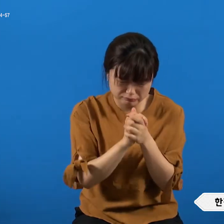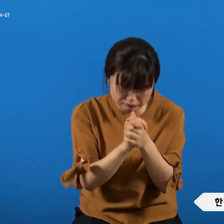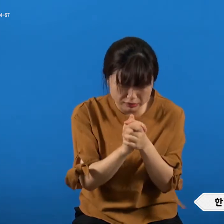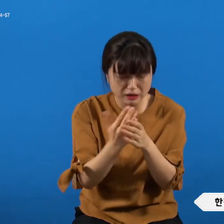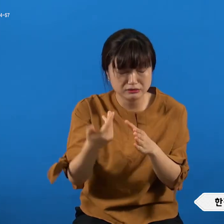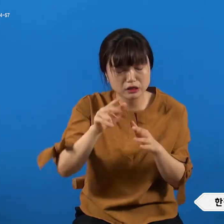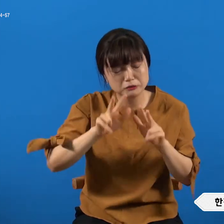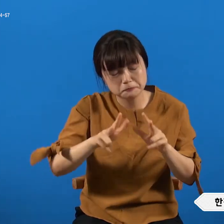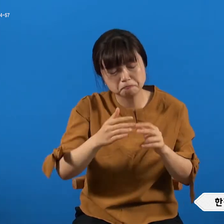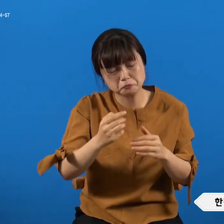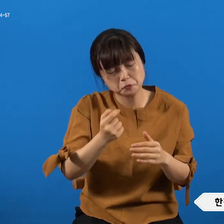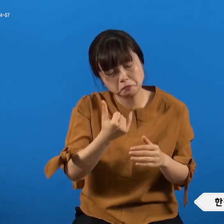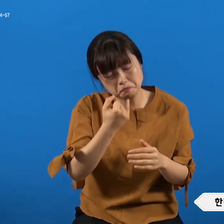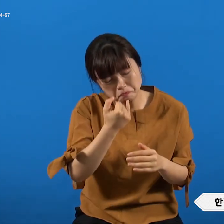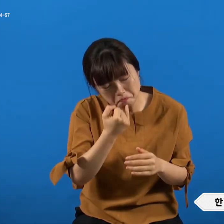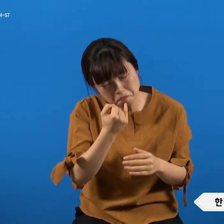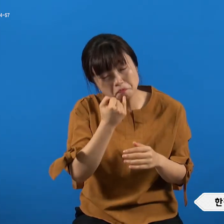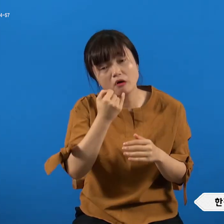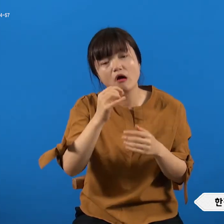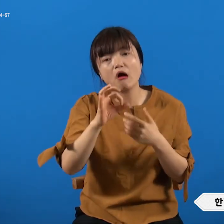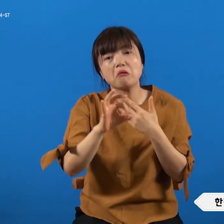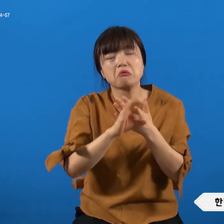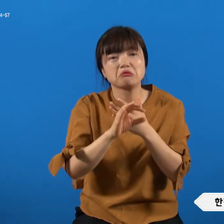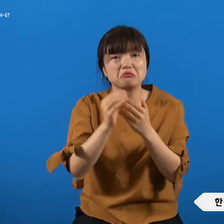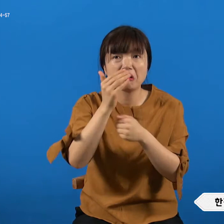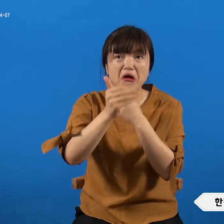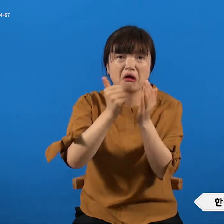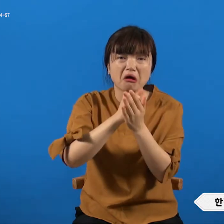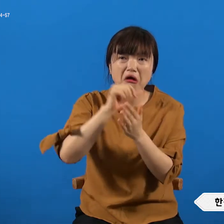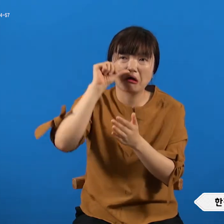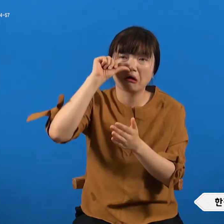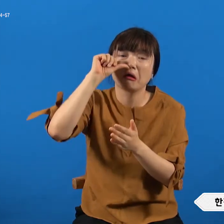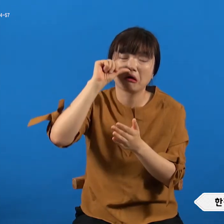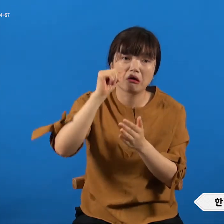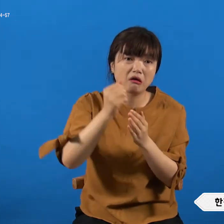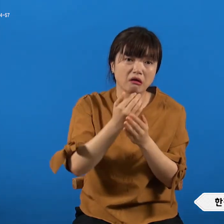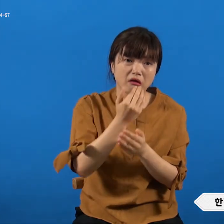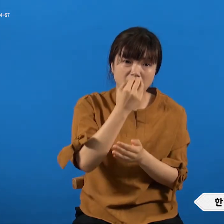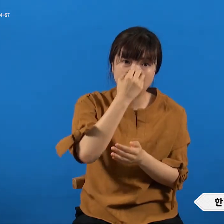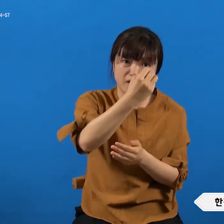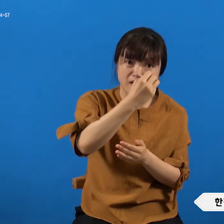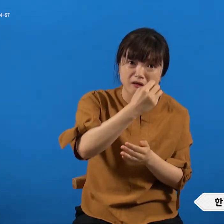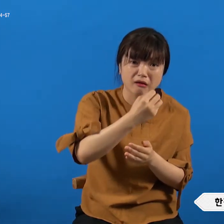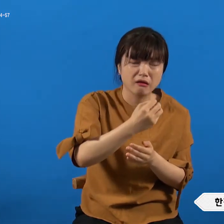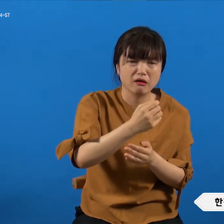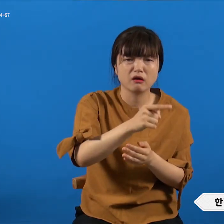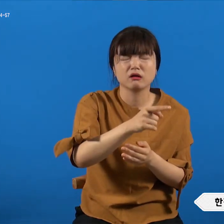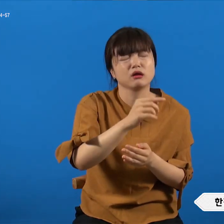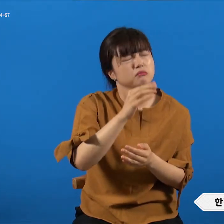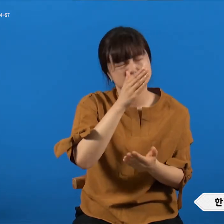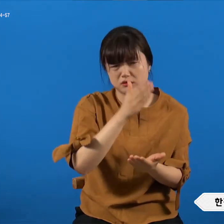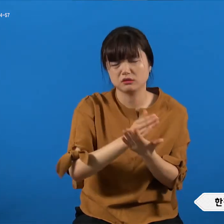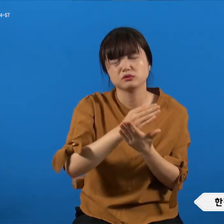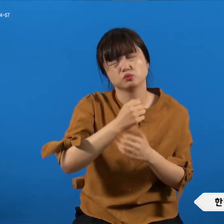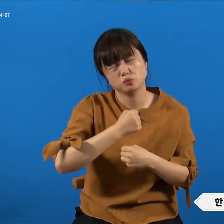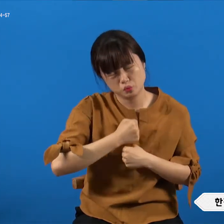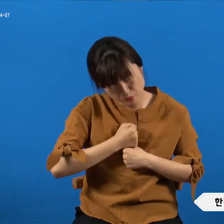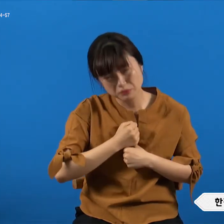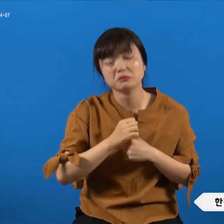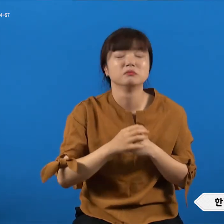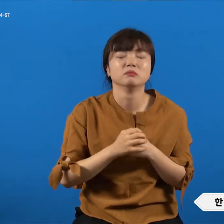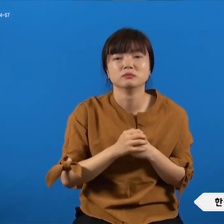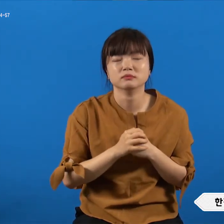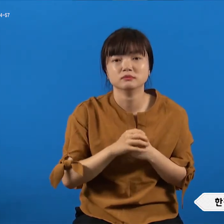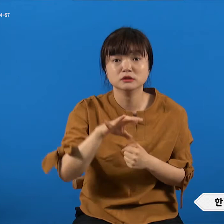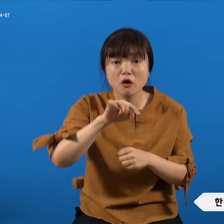했는데 이제 좀 배부르고 이제 좀 살만하다고 달라져요? 안 된다. 조심해야 된다는 것입니다. 그